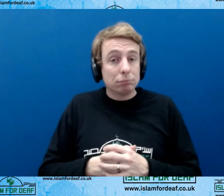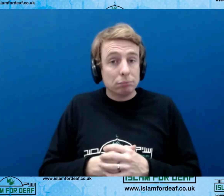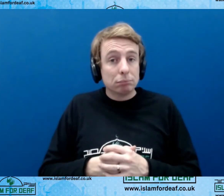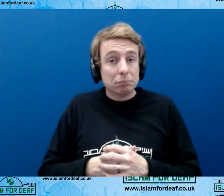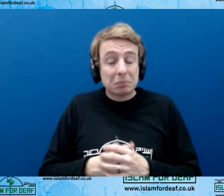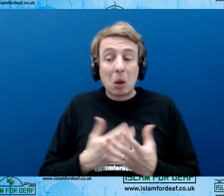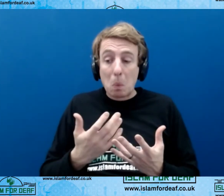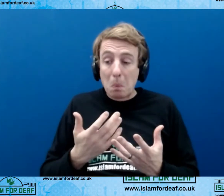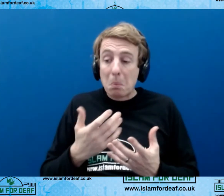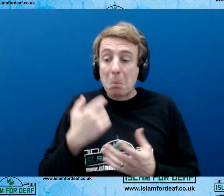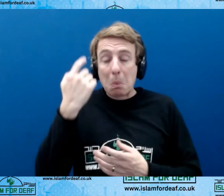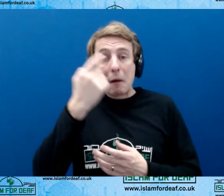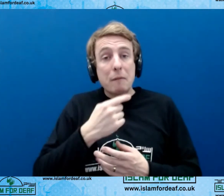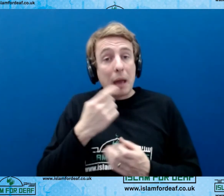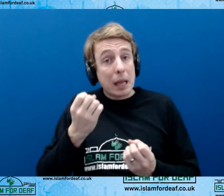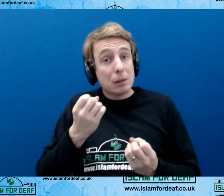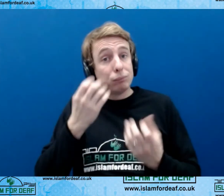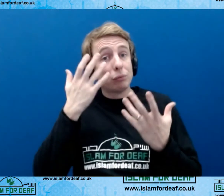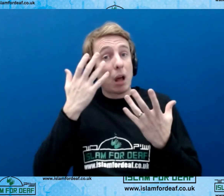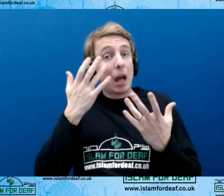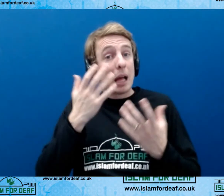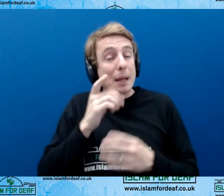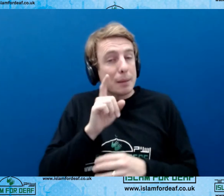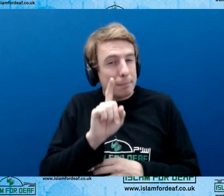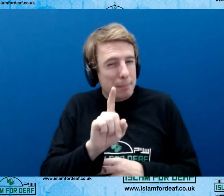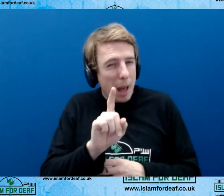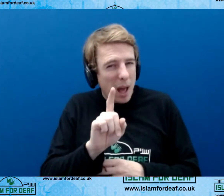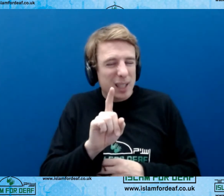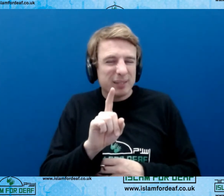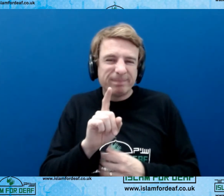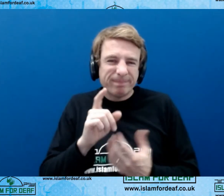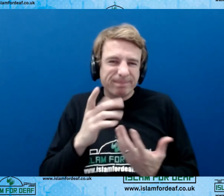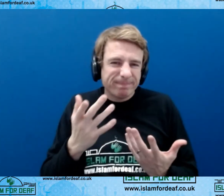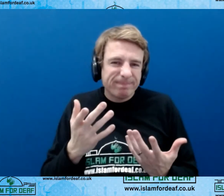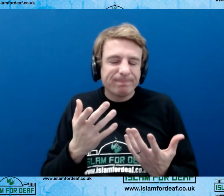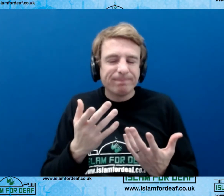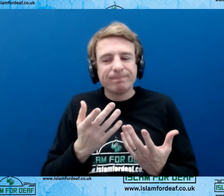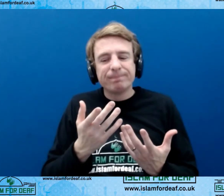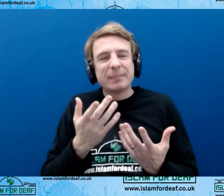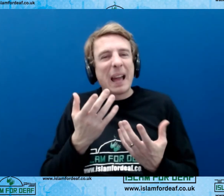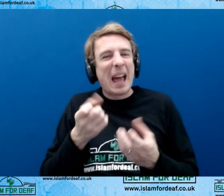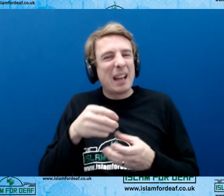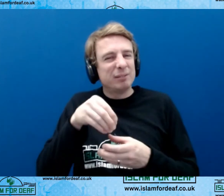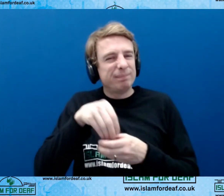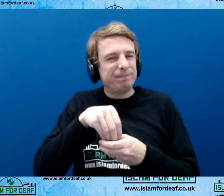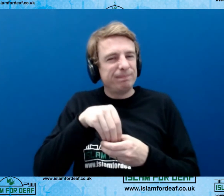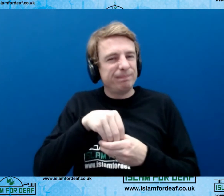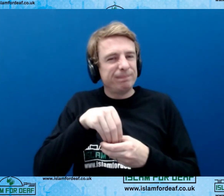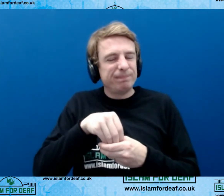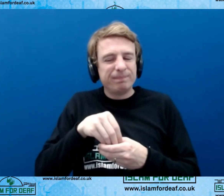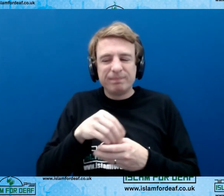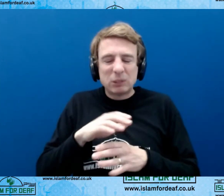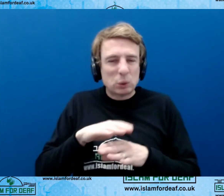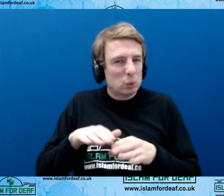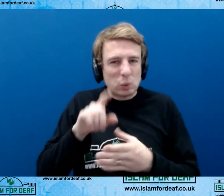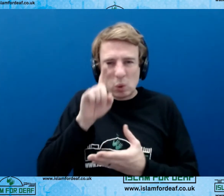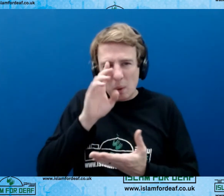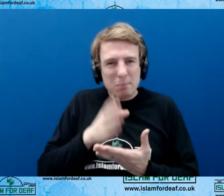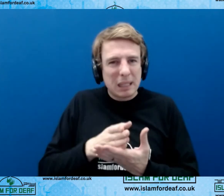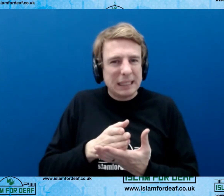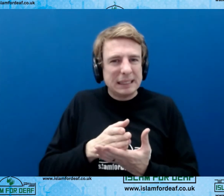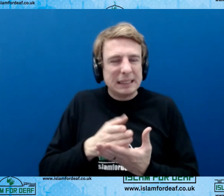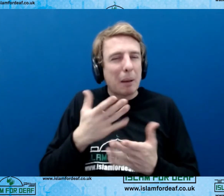face, he darkened it with disbelief and transgression. وكان من أشد الناس عداوة للنبي صلى الله عليه